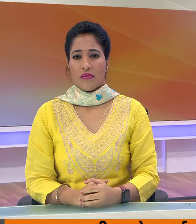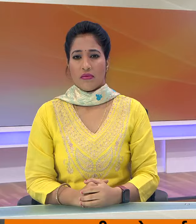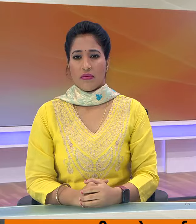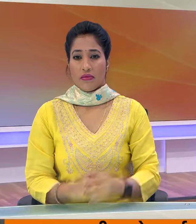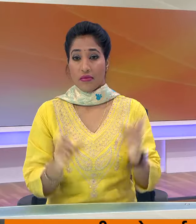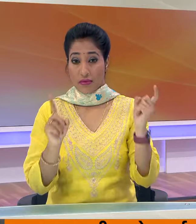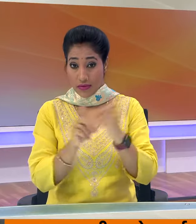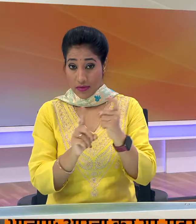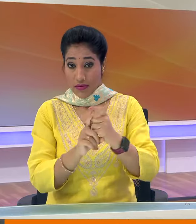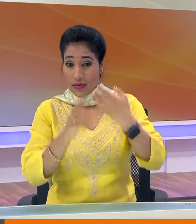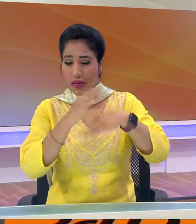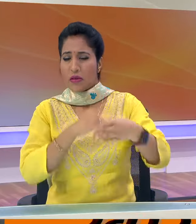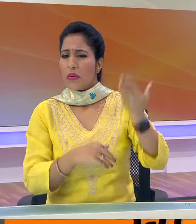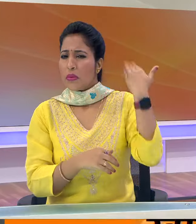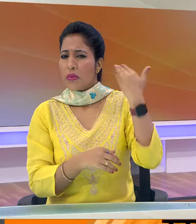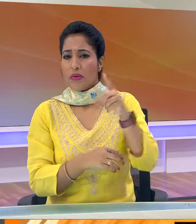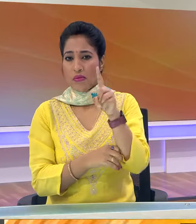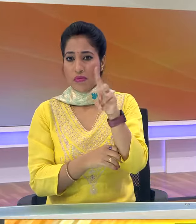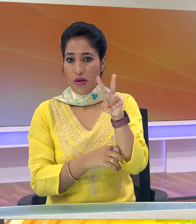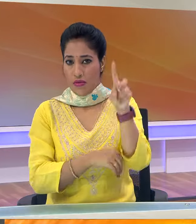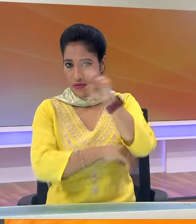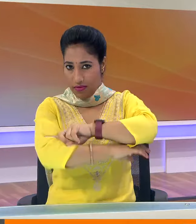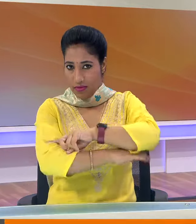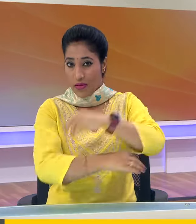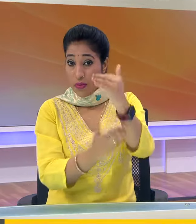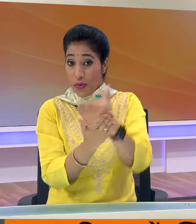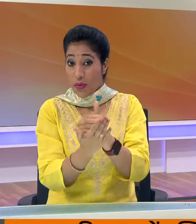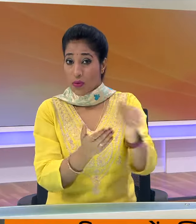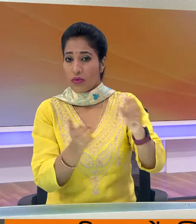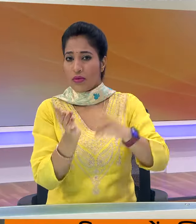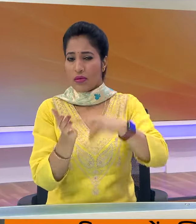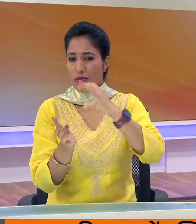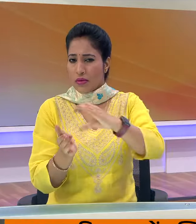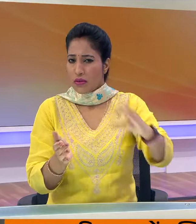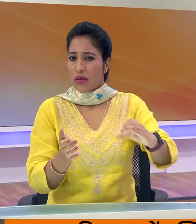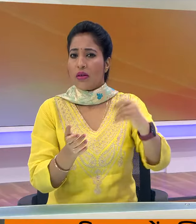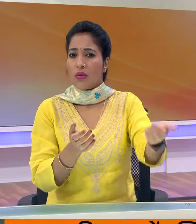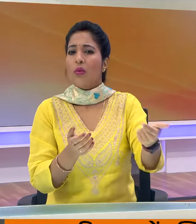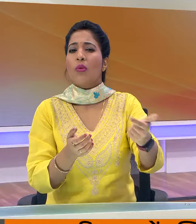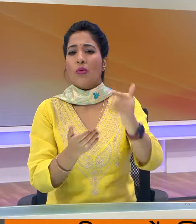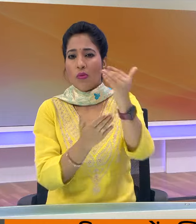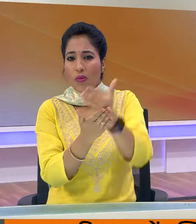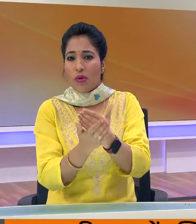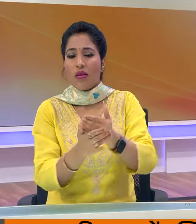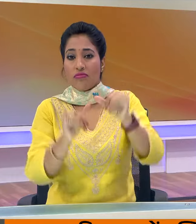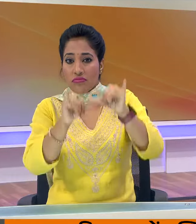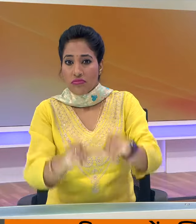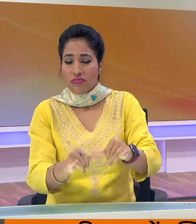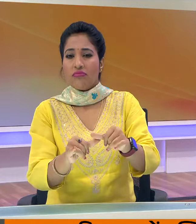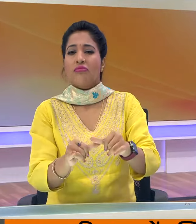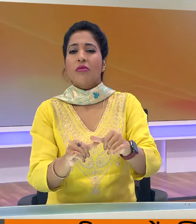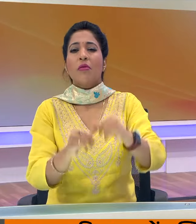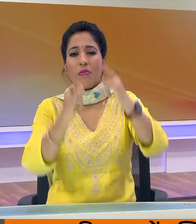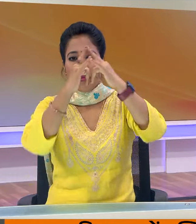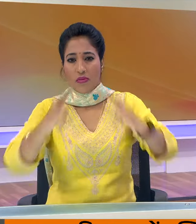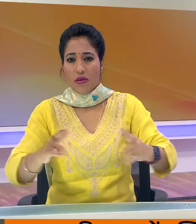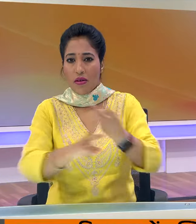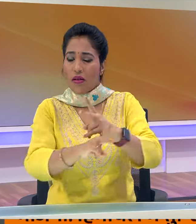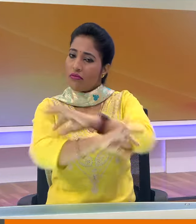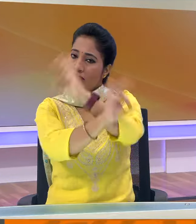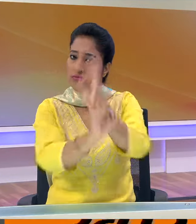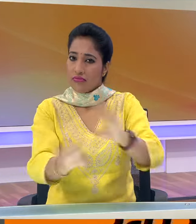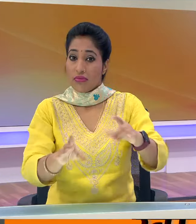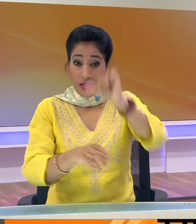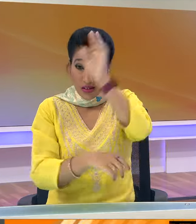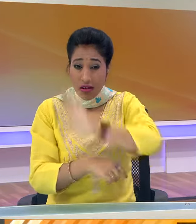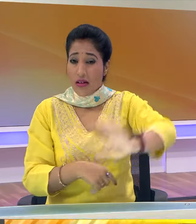और दिल्ली में पिछले 12 दिनों से चल रहा एनसीसी का अखिल भारतीय थल सैनिक शिविर संपन्न हो गया।